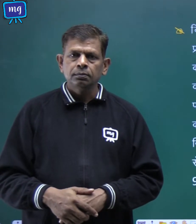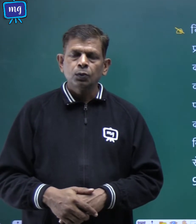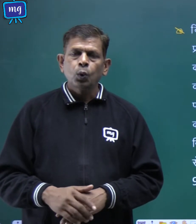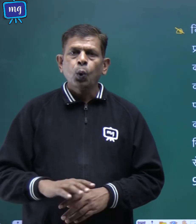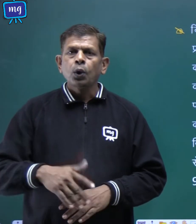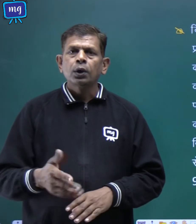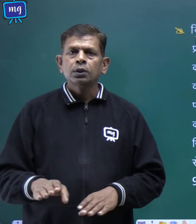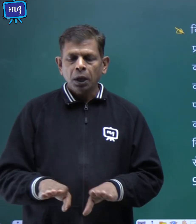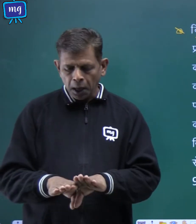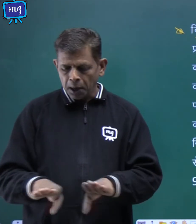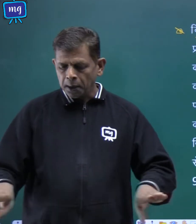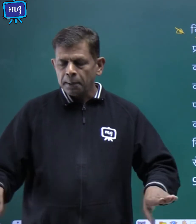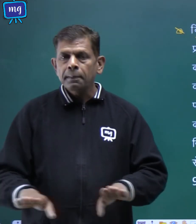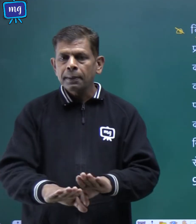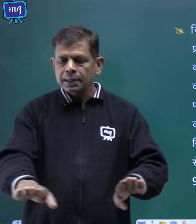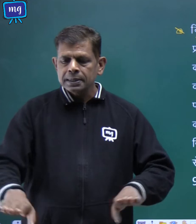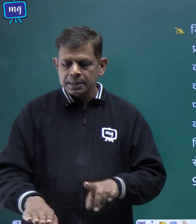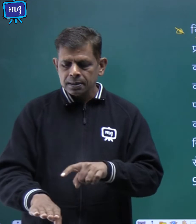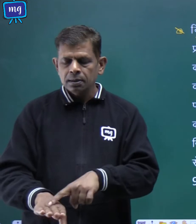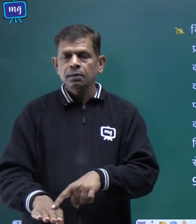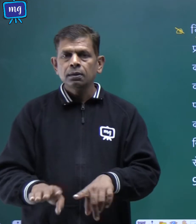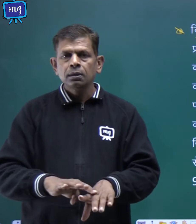किसी पृष्ठ पर